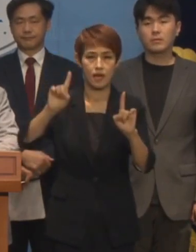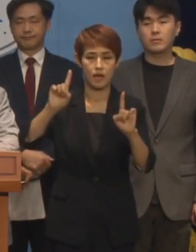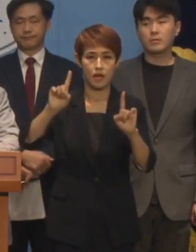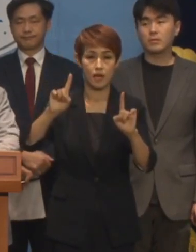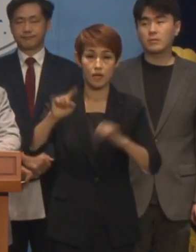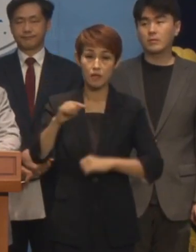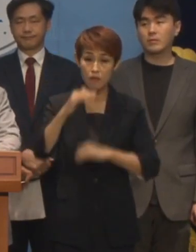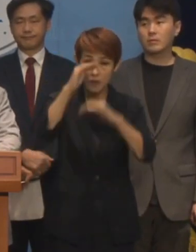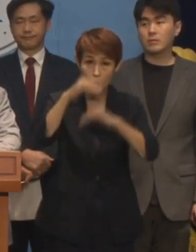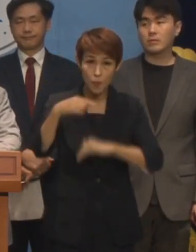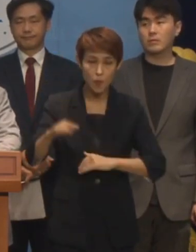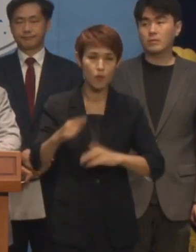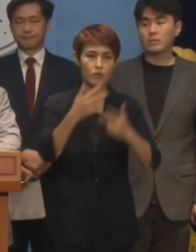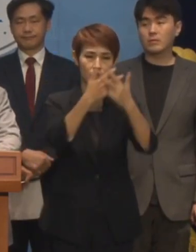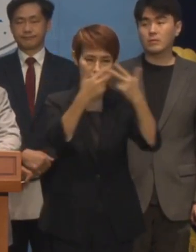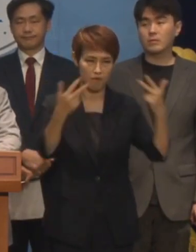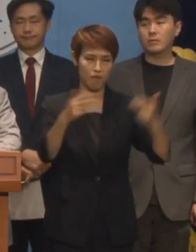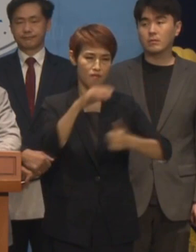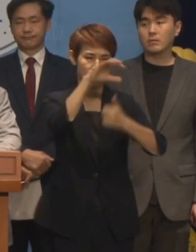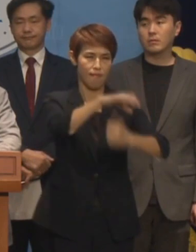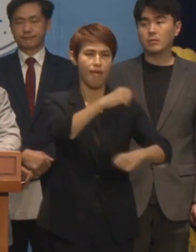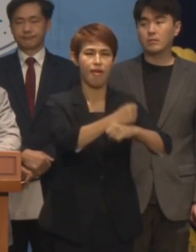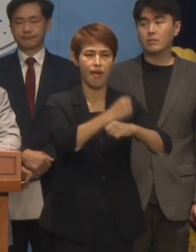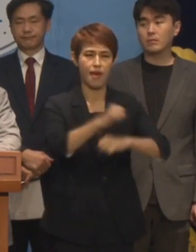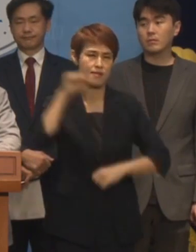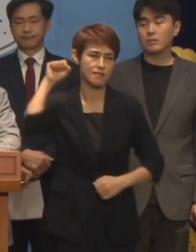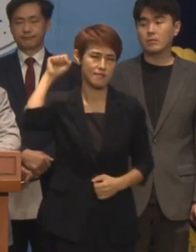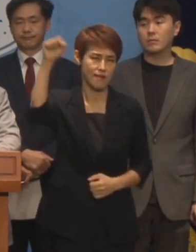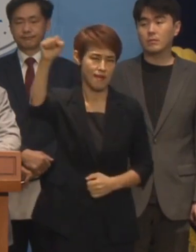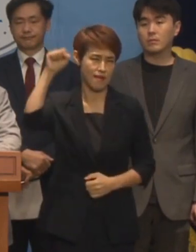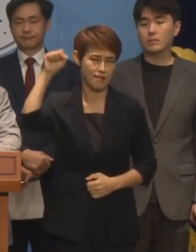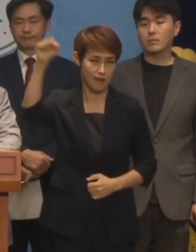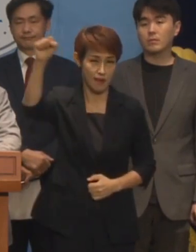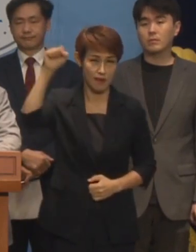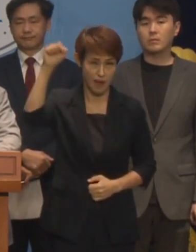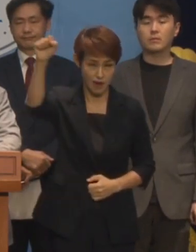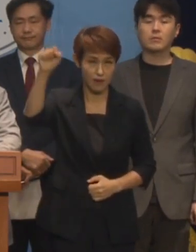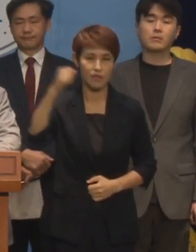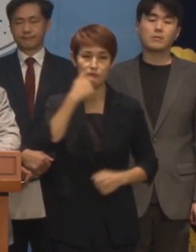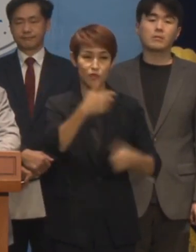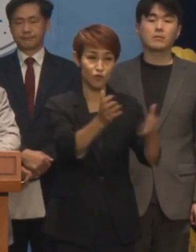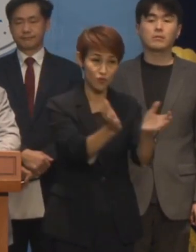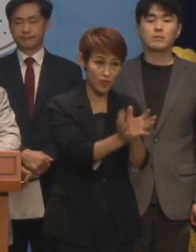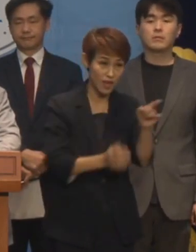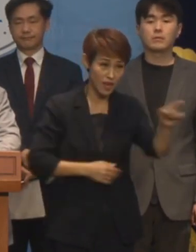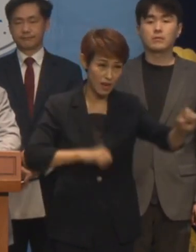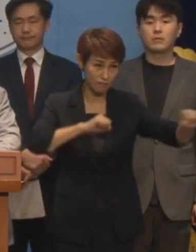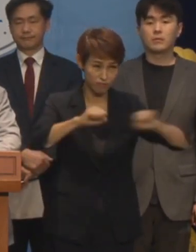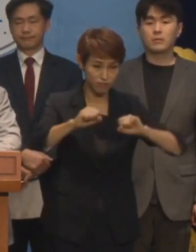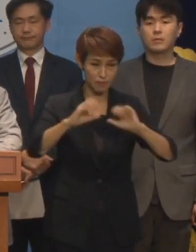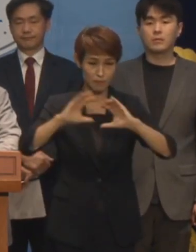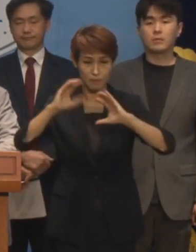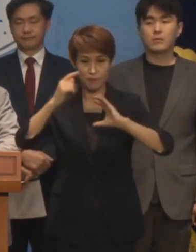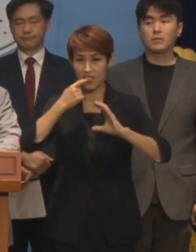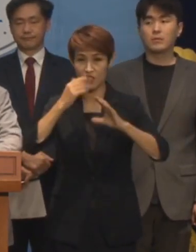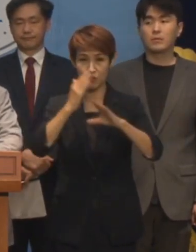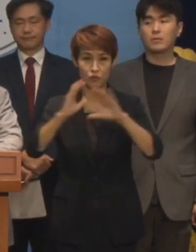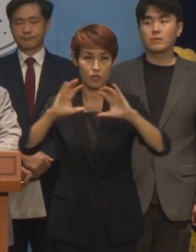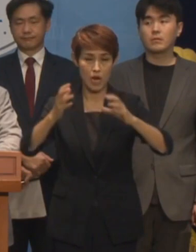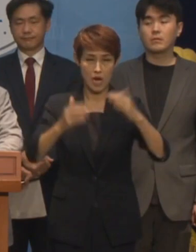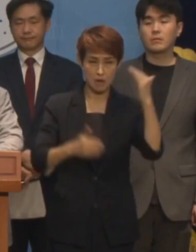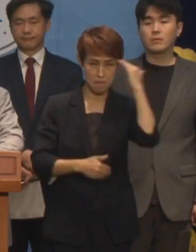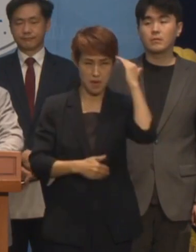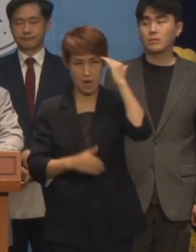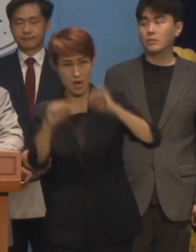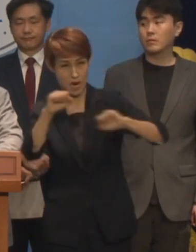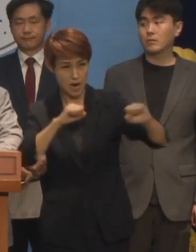피고 구속을 촉구하고 지금 민주당이 벌이고 있는 각종 선동이 민주공화국 파괴 책동임을 국민에게 널리